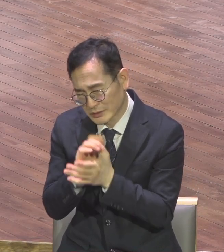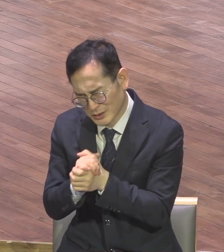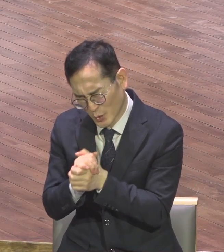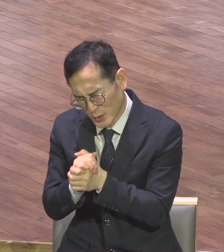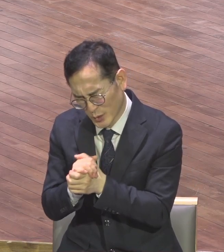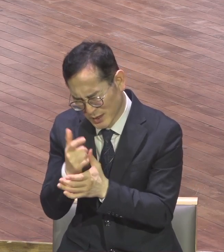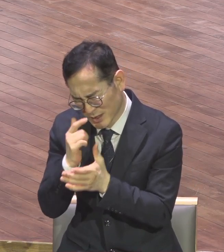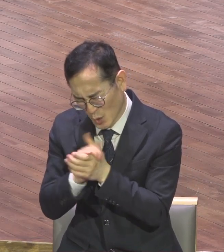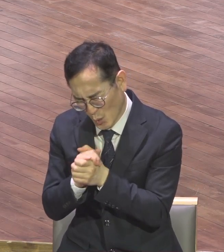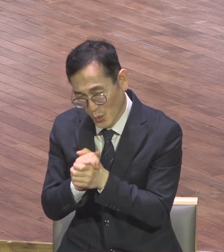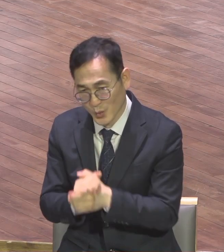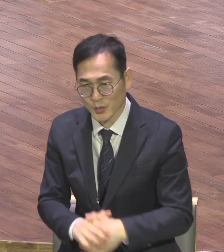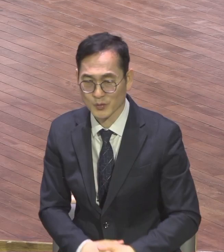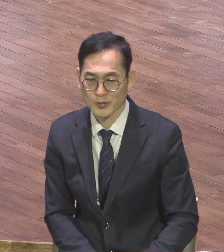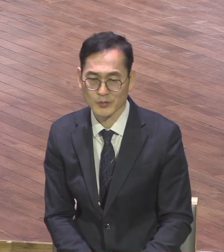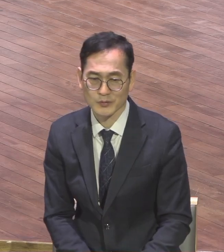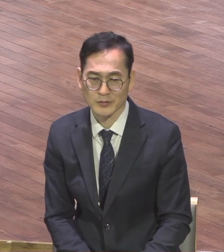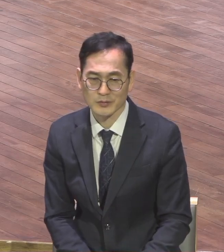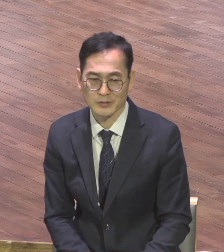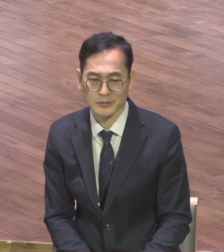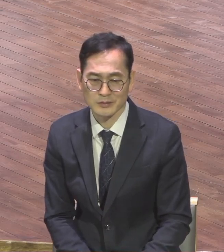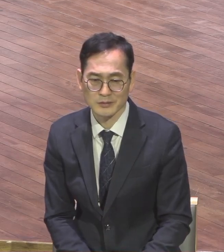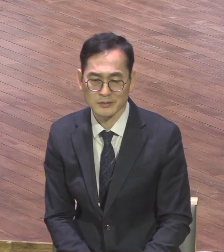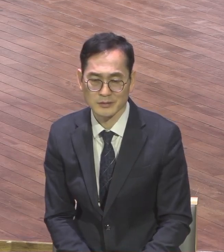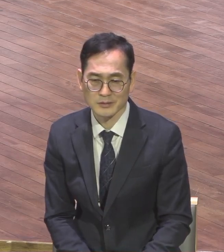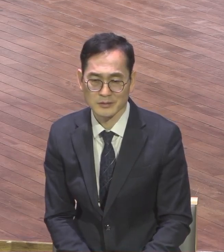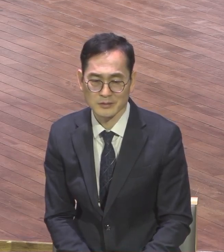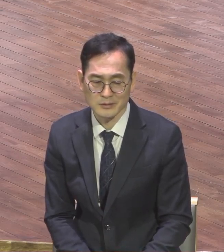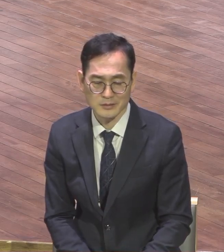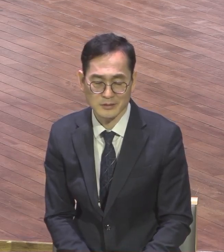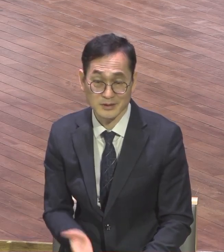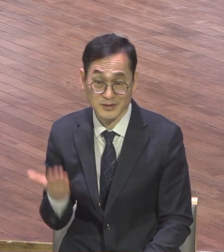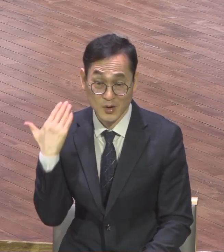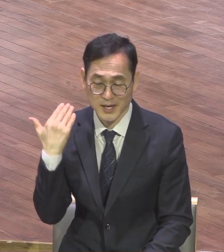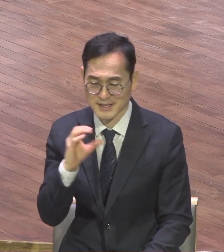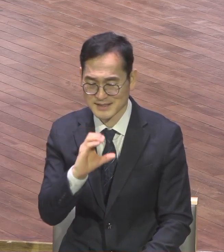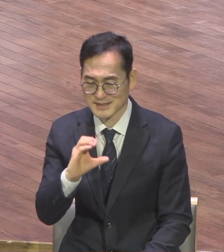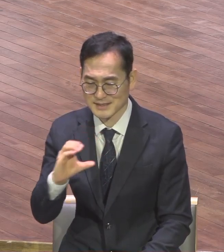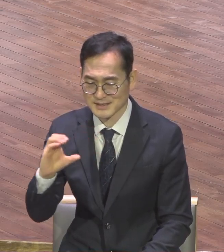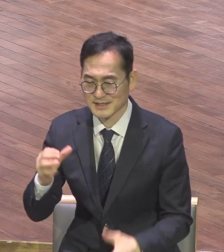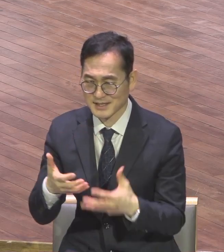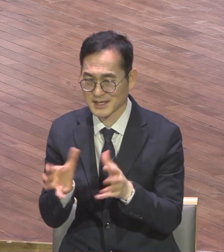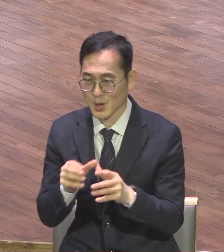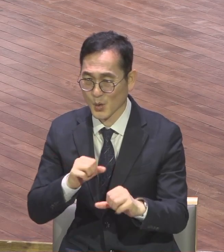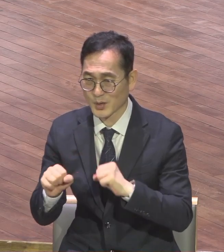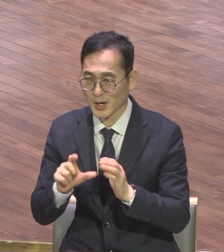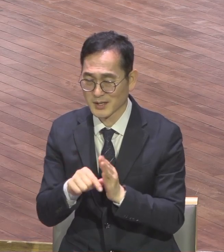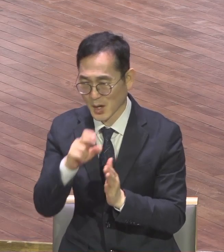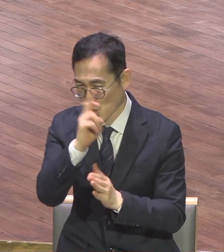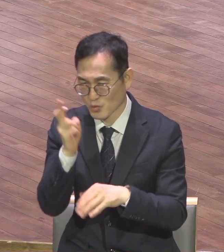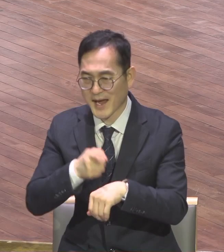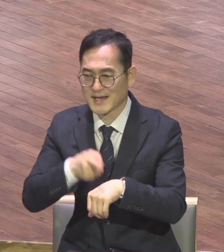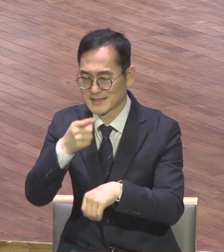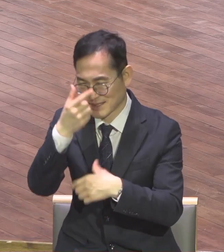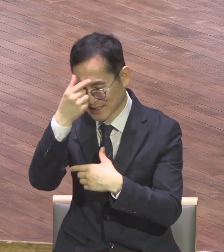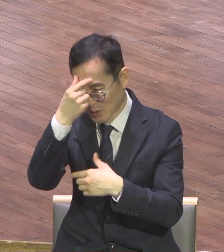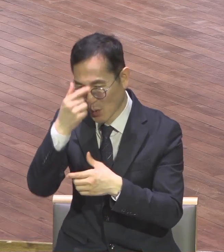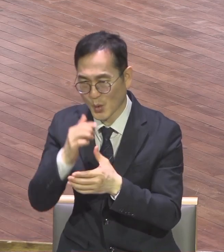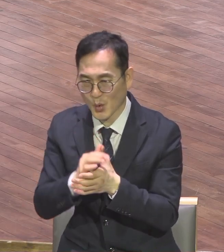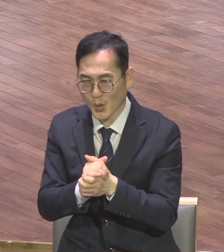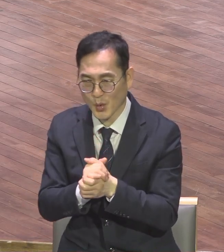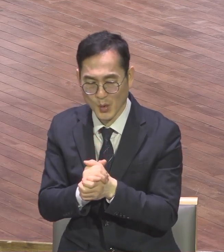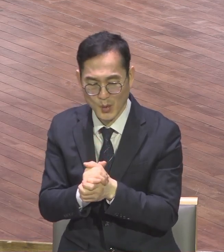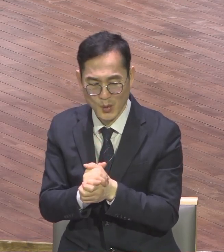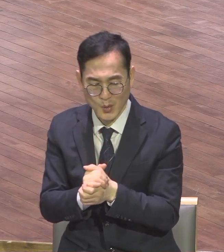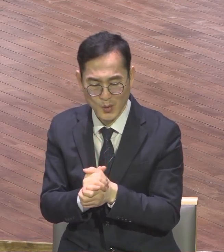기도. 그래야 하루에 세 번 시간 정할 수 있어요. 제가 옛날에 CCC에서 오후 1시 기도 그랬어요. 하루에 한 번 기도하는데